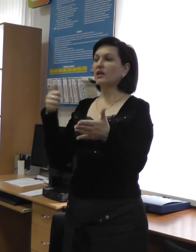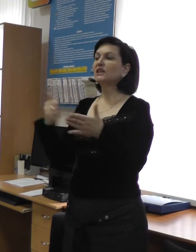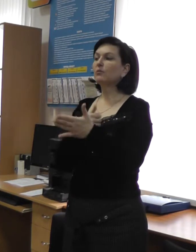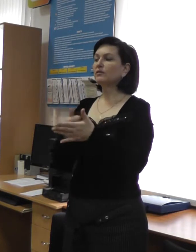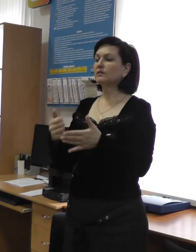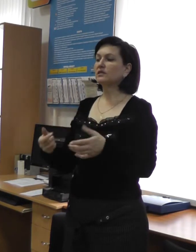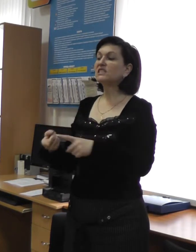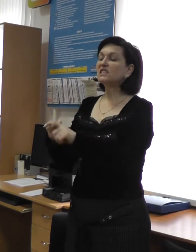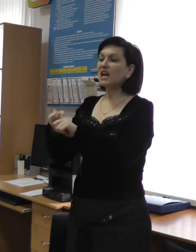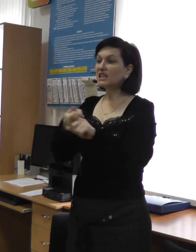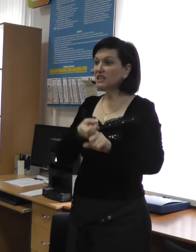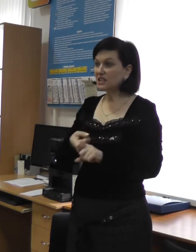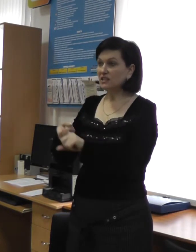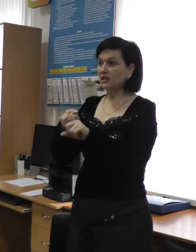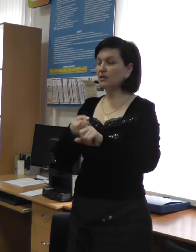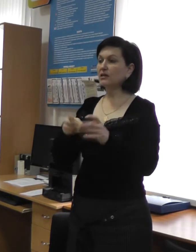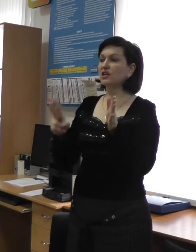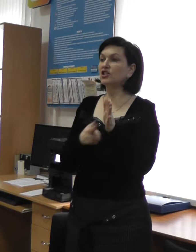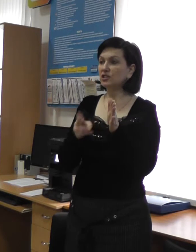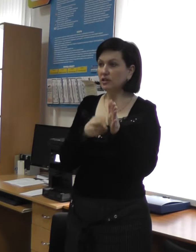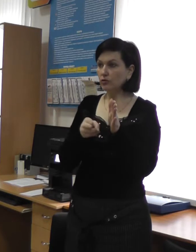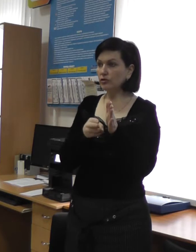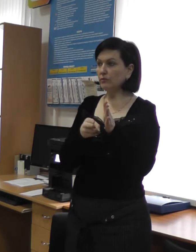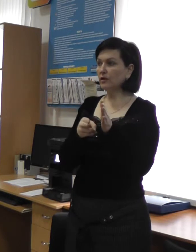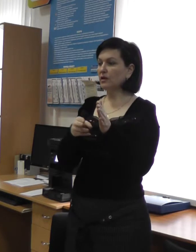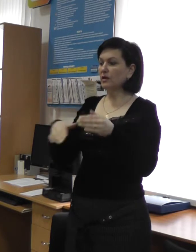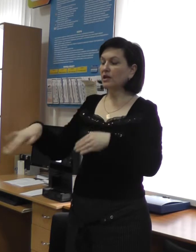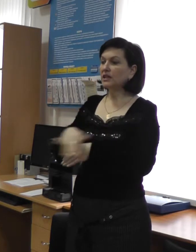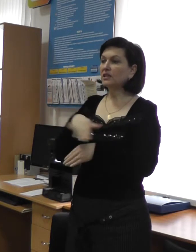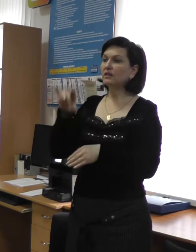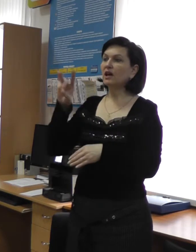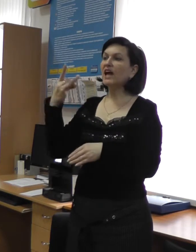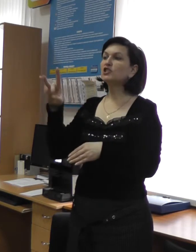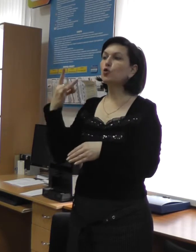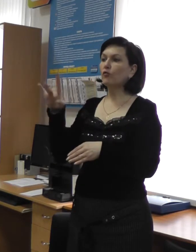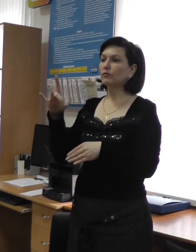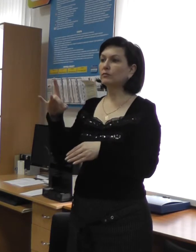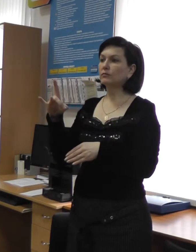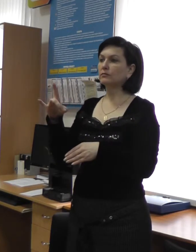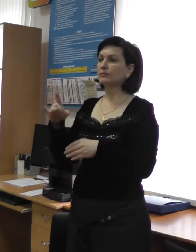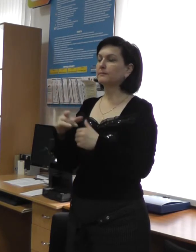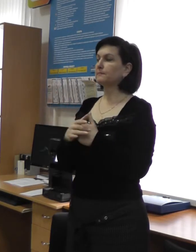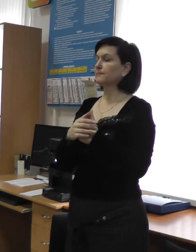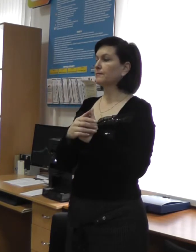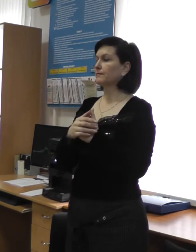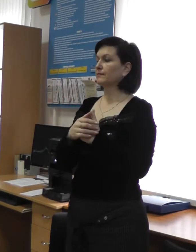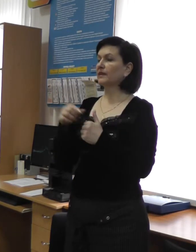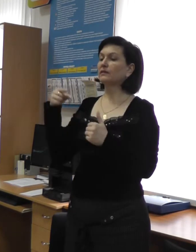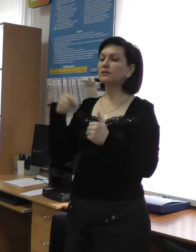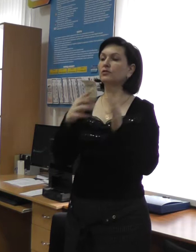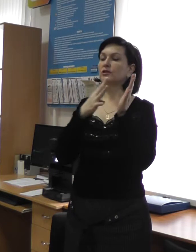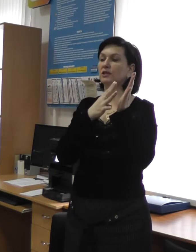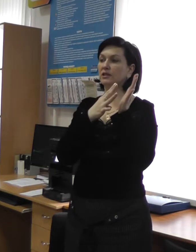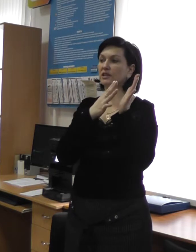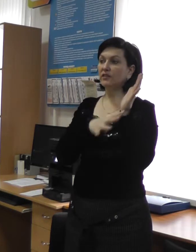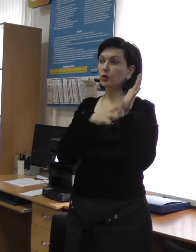соединения Ставрополя железнодорожным сообщением с линией Ростов-Владикавказ. В 1897 году